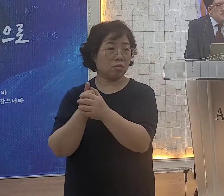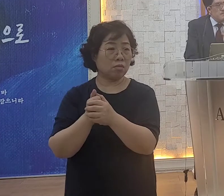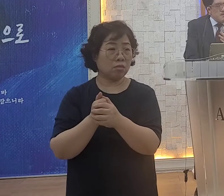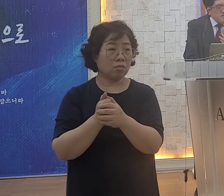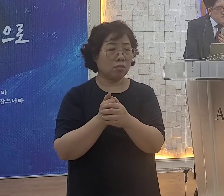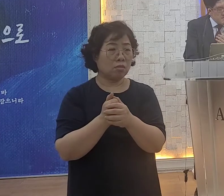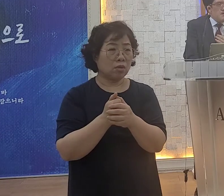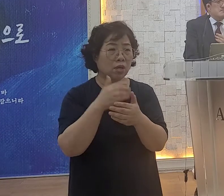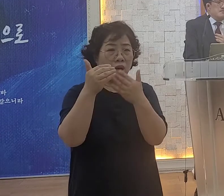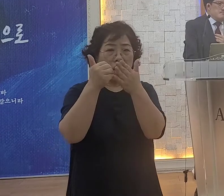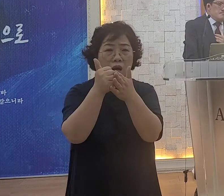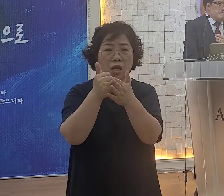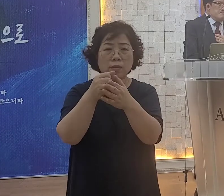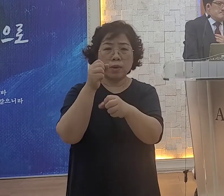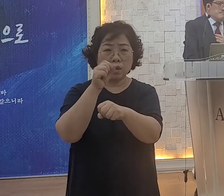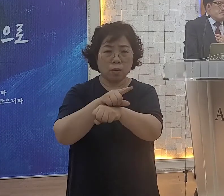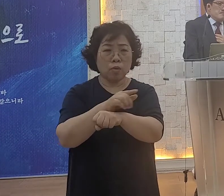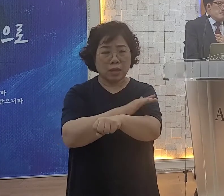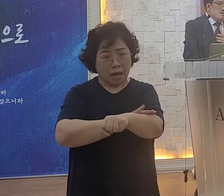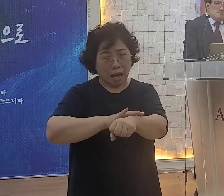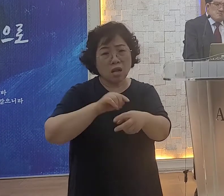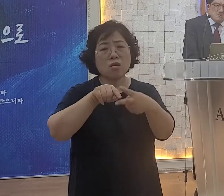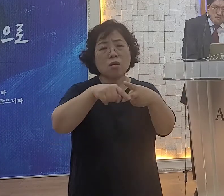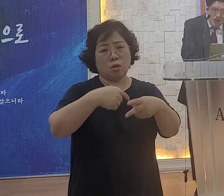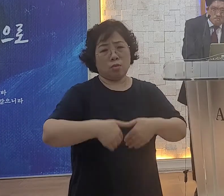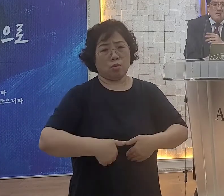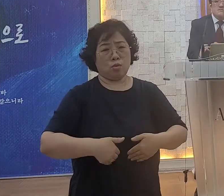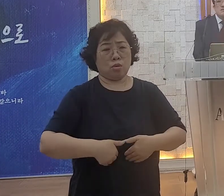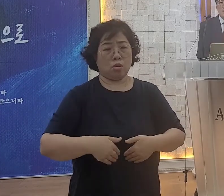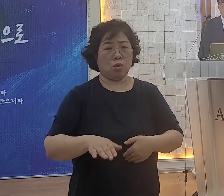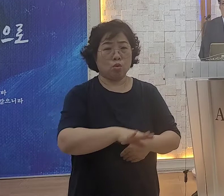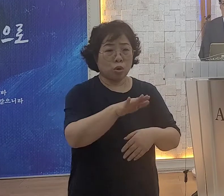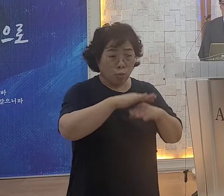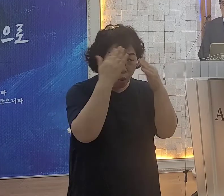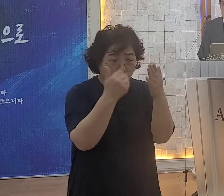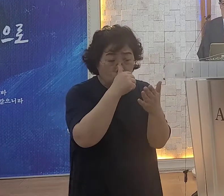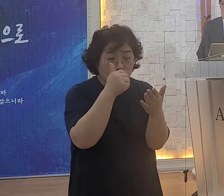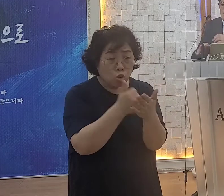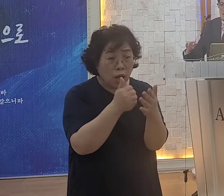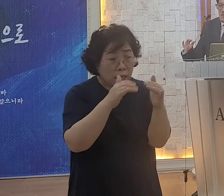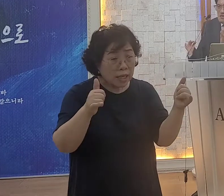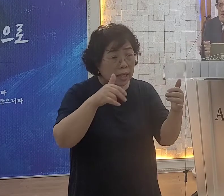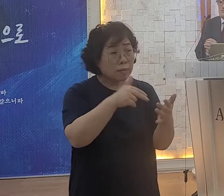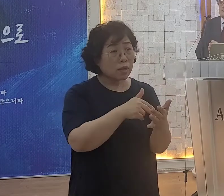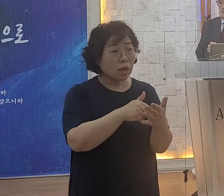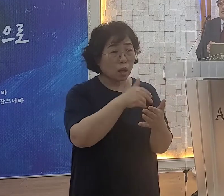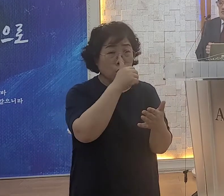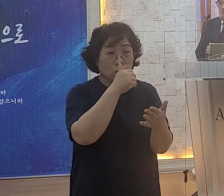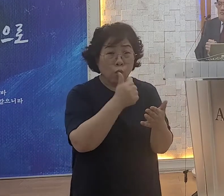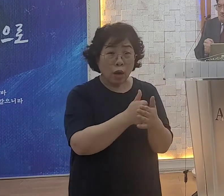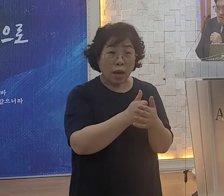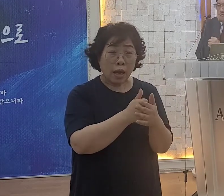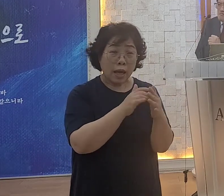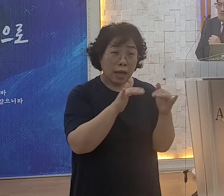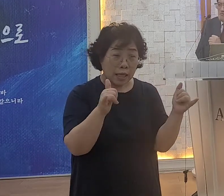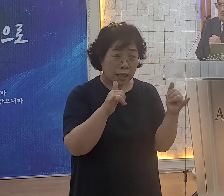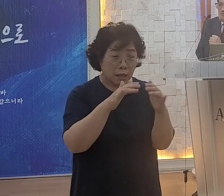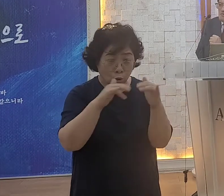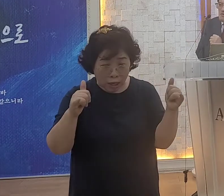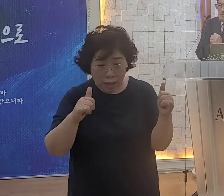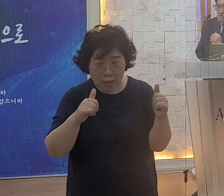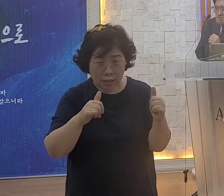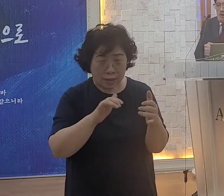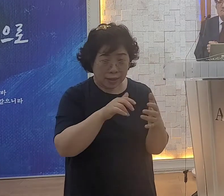속성을 잘 이해하셔야 돼요. 우리는 다 죄인이기 때문에 죄인끼리 얼마든지 화목도 할 수